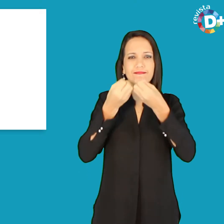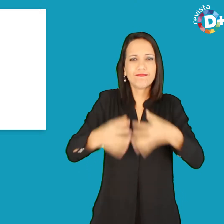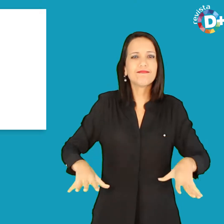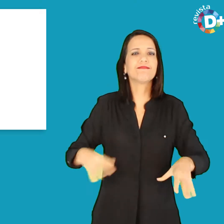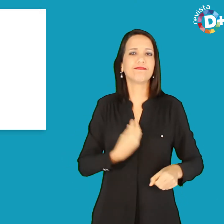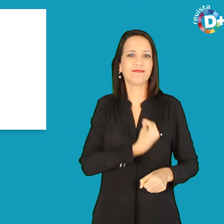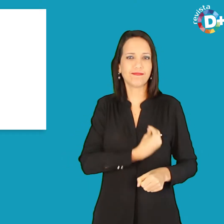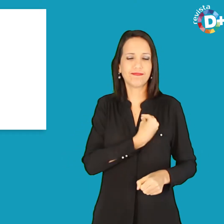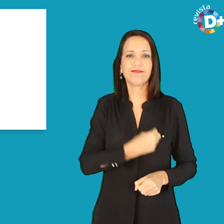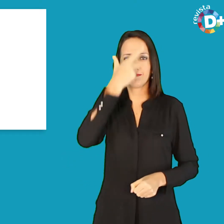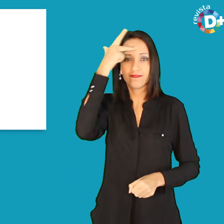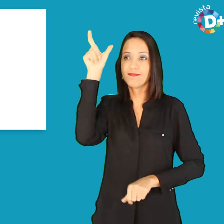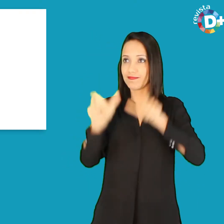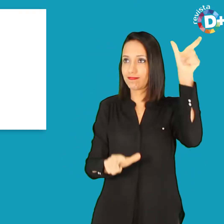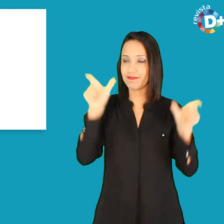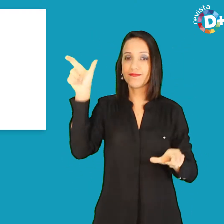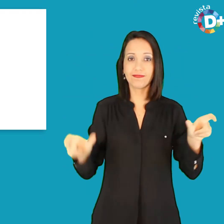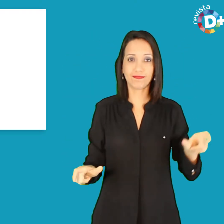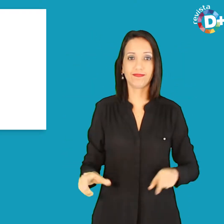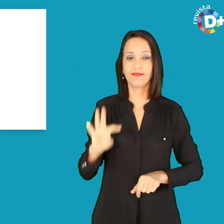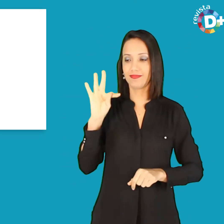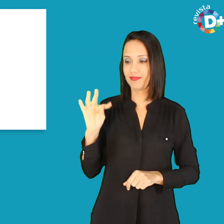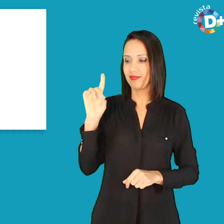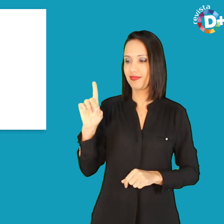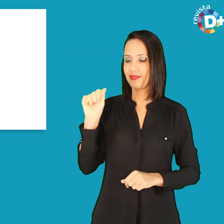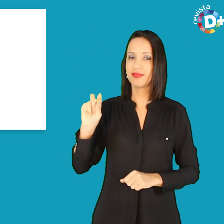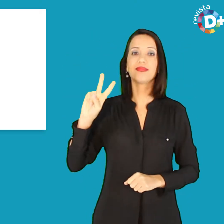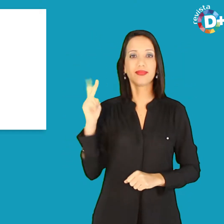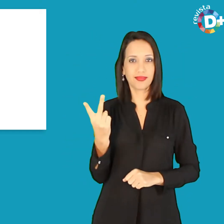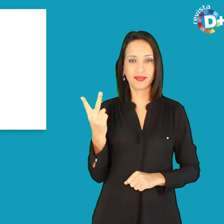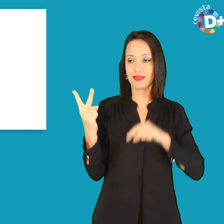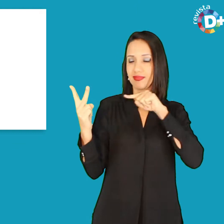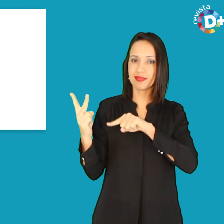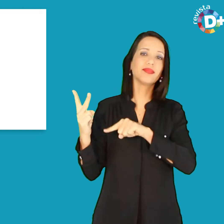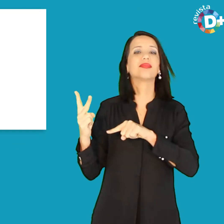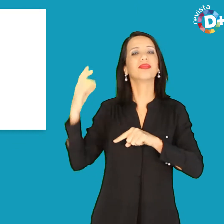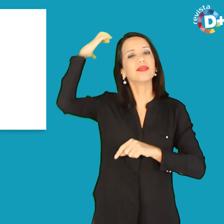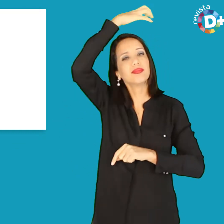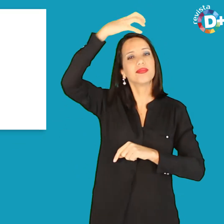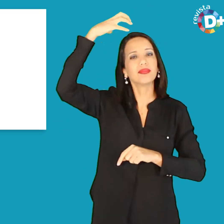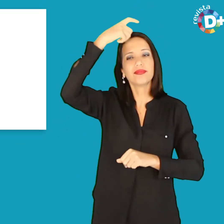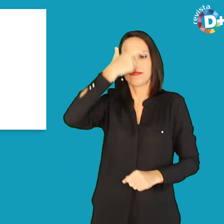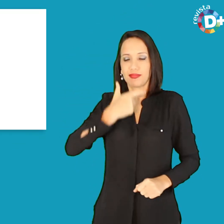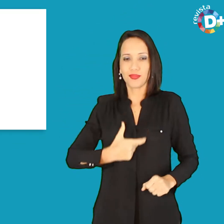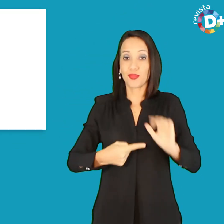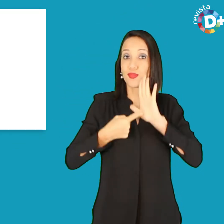daquele indivíduo. TDAH é um transtorno neurobiológico que costuma surgir na infância, mas que